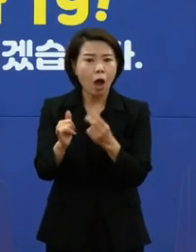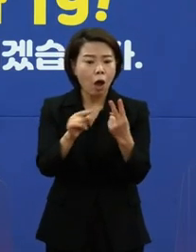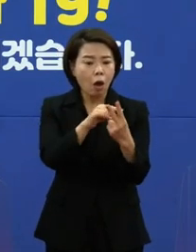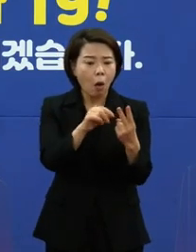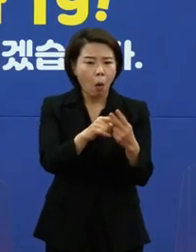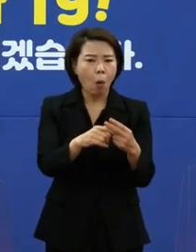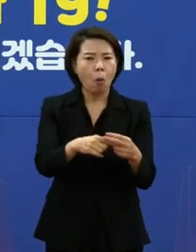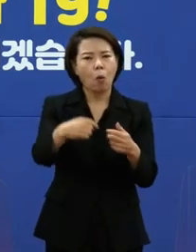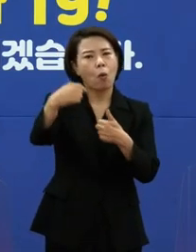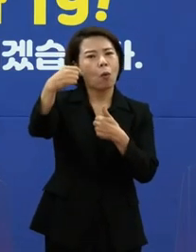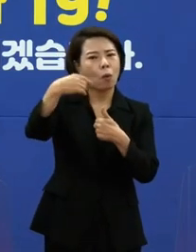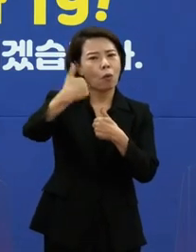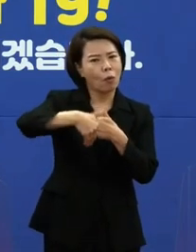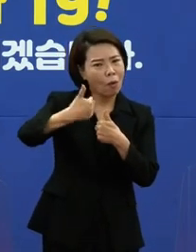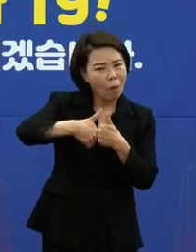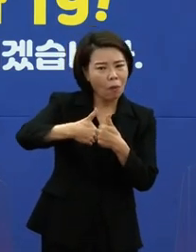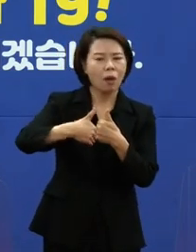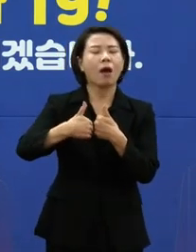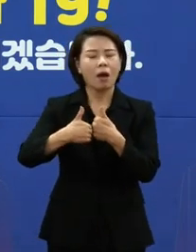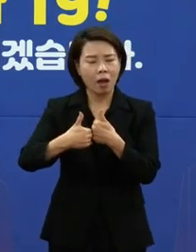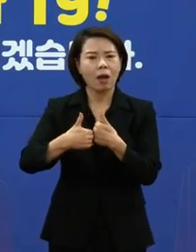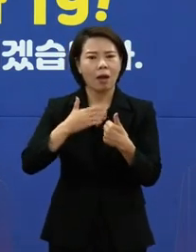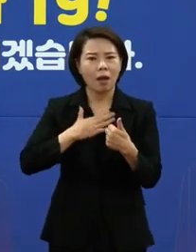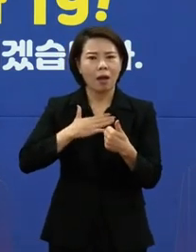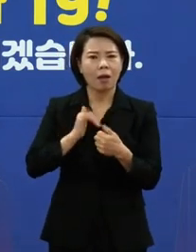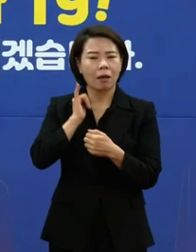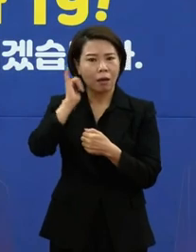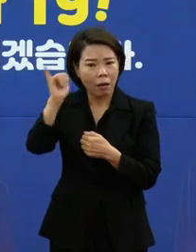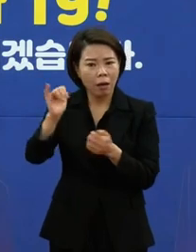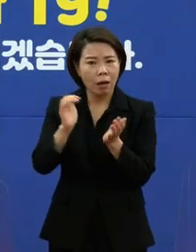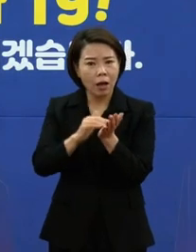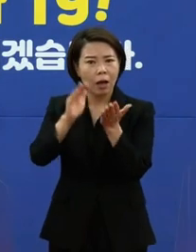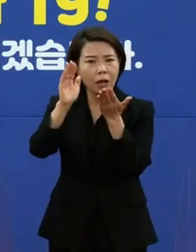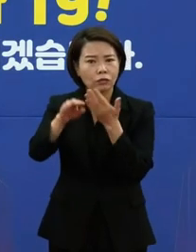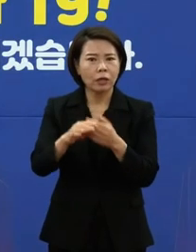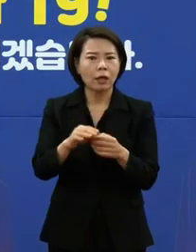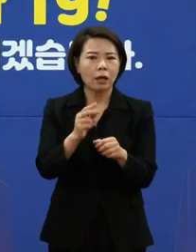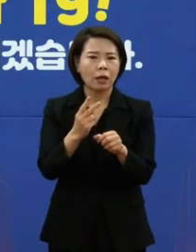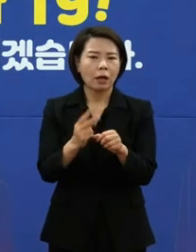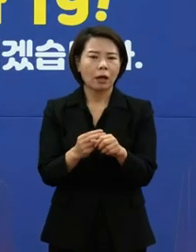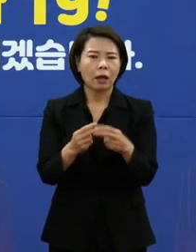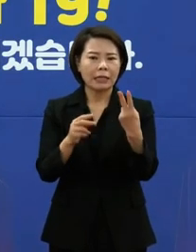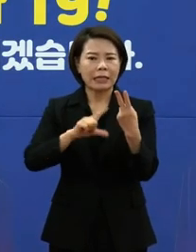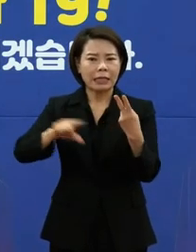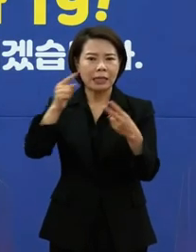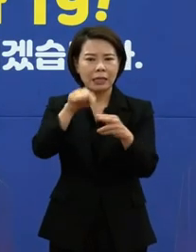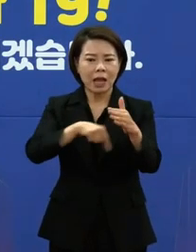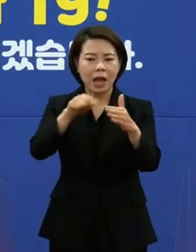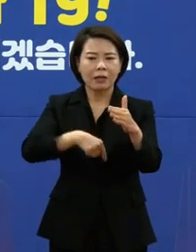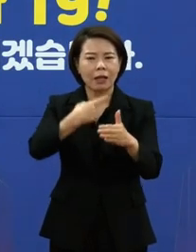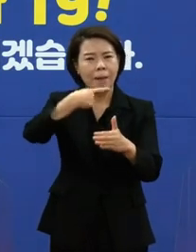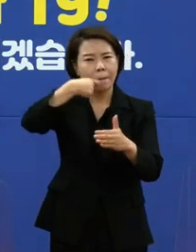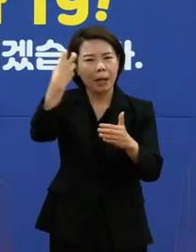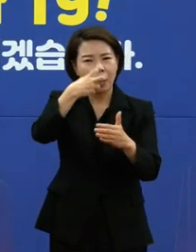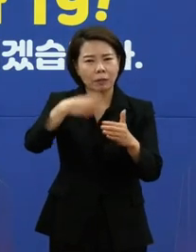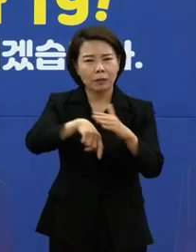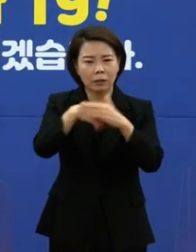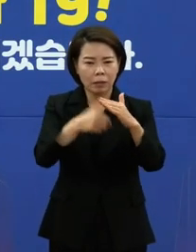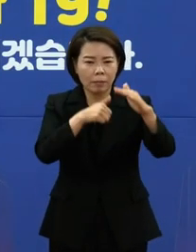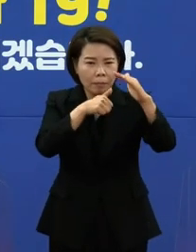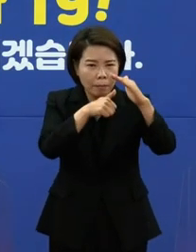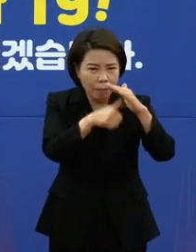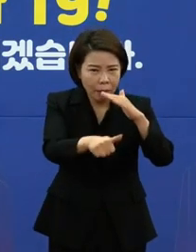진단 검사를 받도록 안내를 받은 사람은 48시간 이내에 선별지술 방문해 코로나19 진단